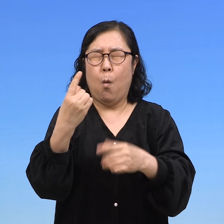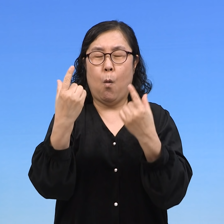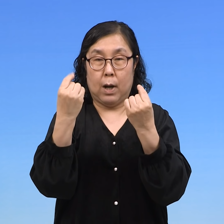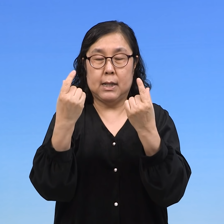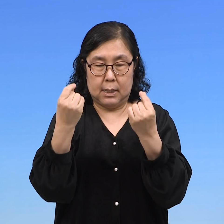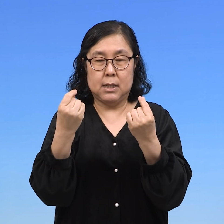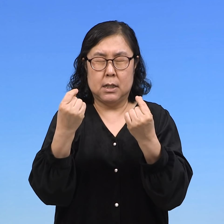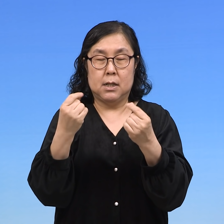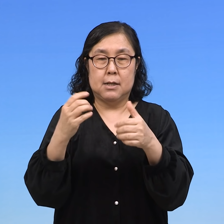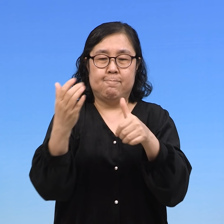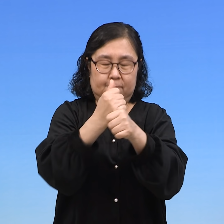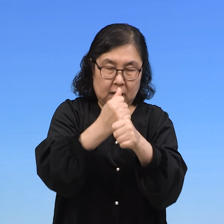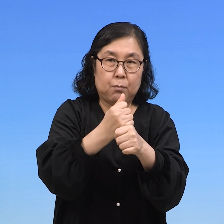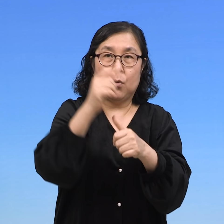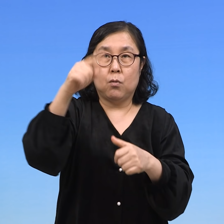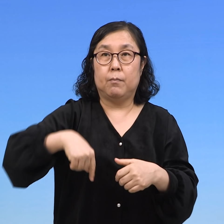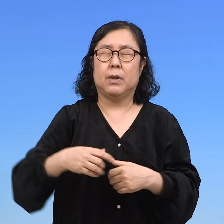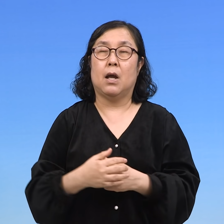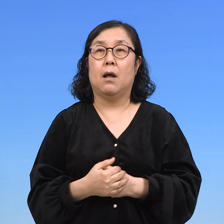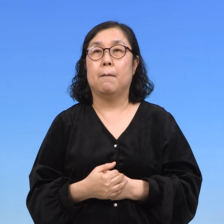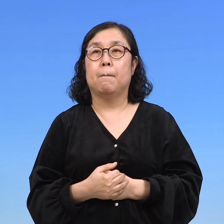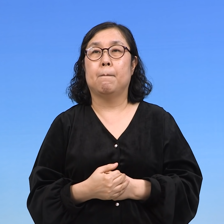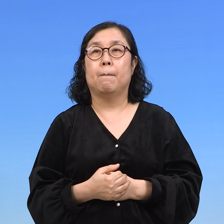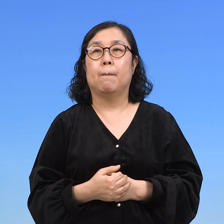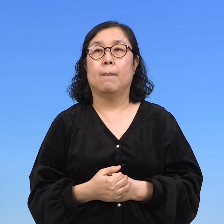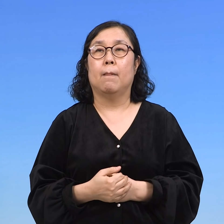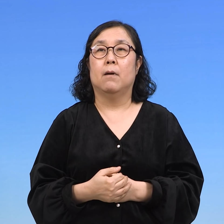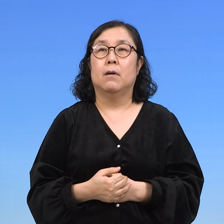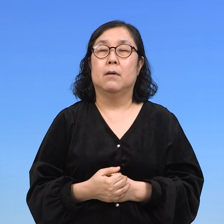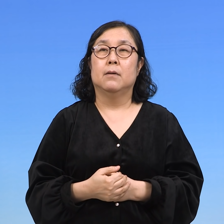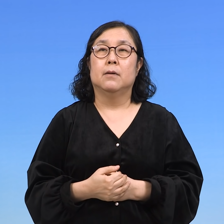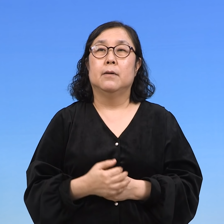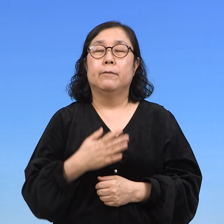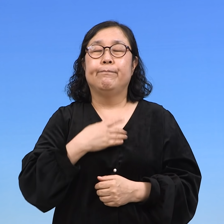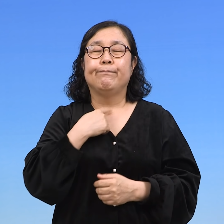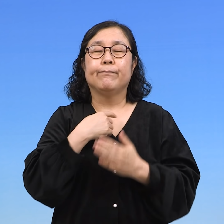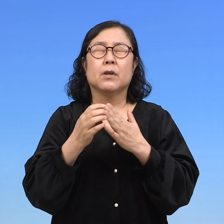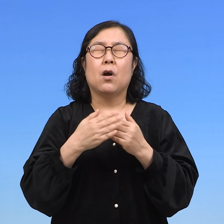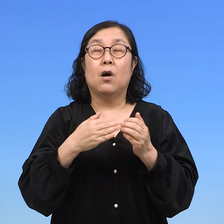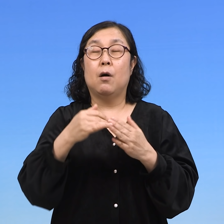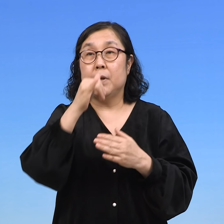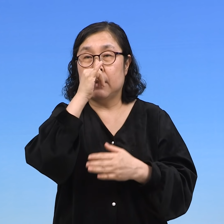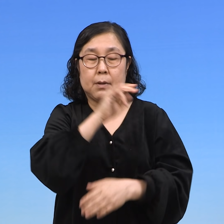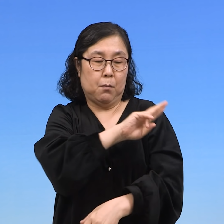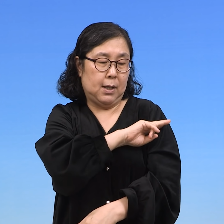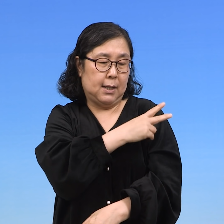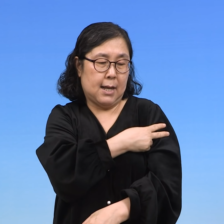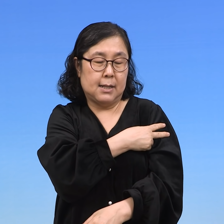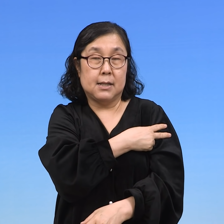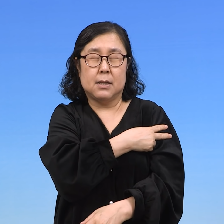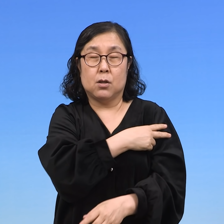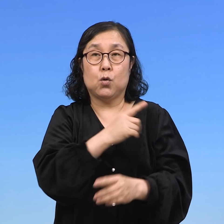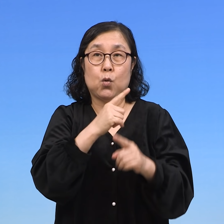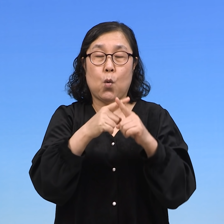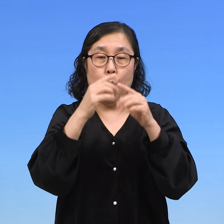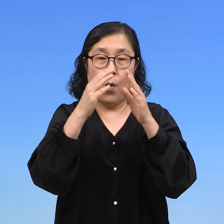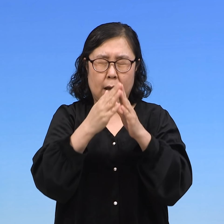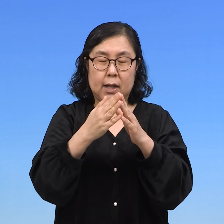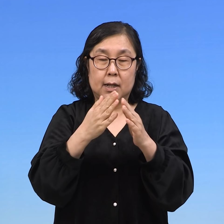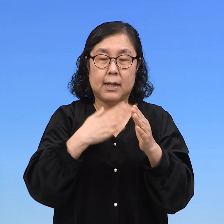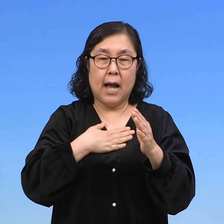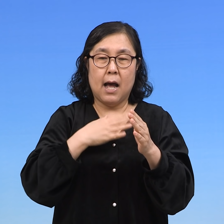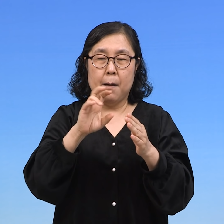저도 겪어봐서 알지만요 뭐 말도 되지도 않는 이런 이당성 교회들이 저를 모함하고